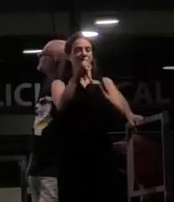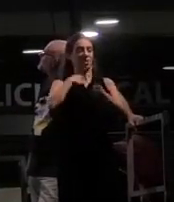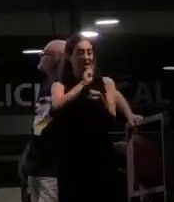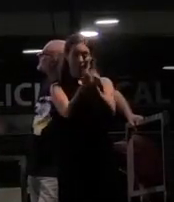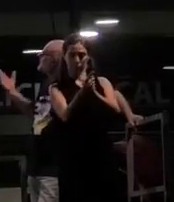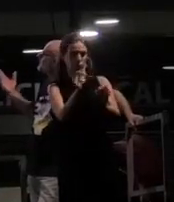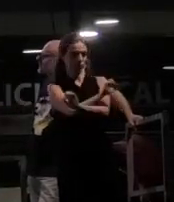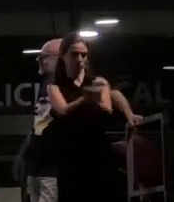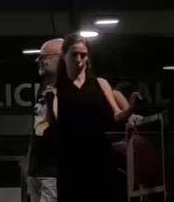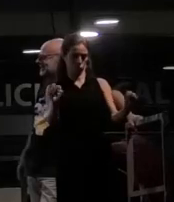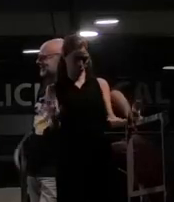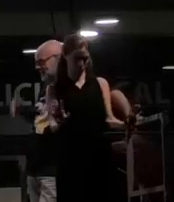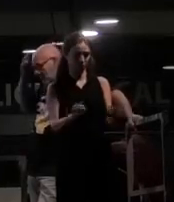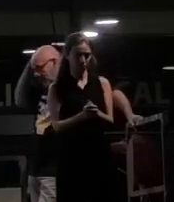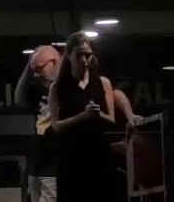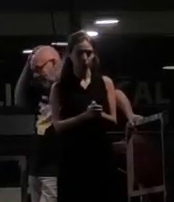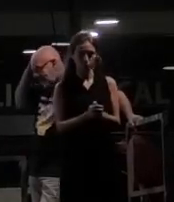res del món.